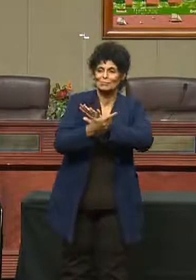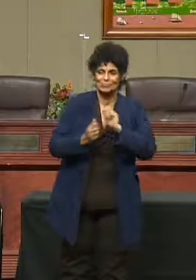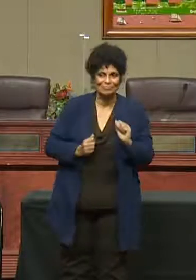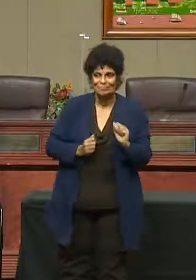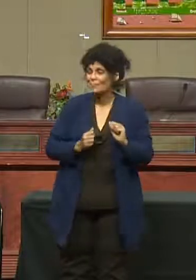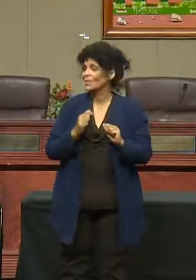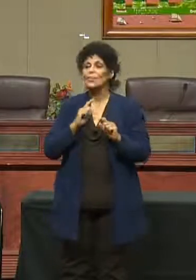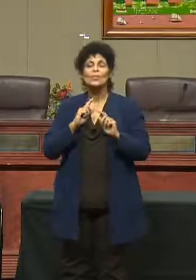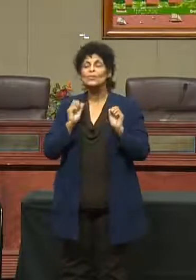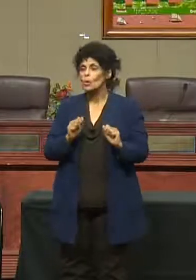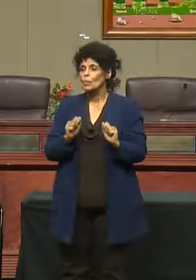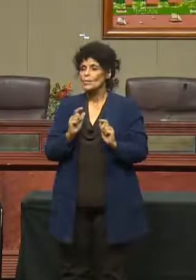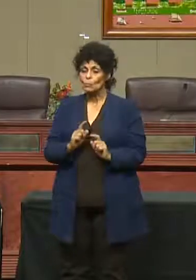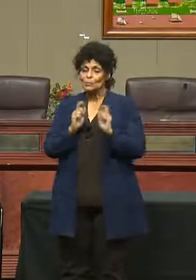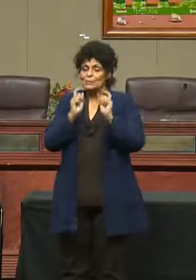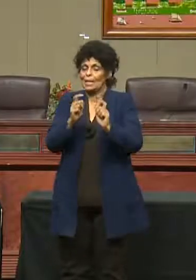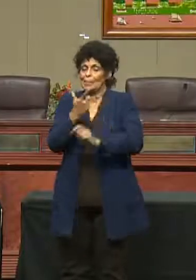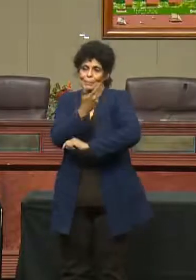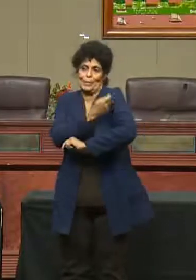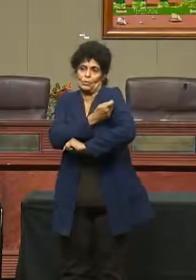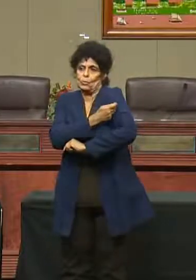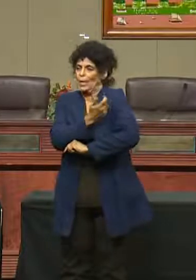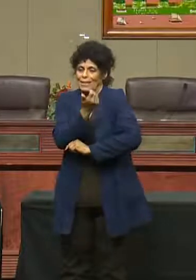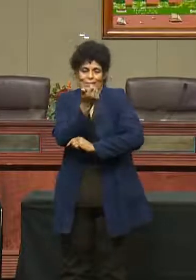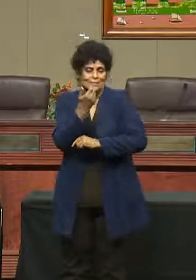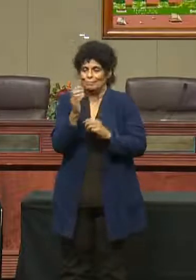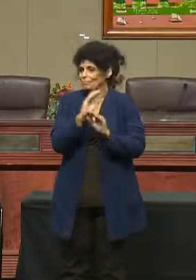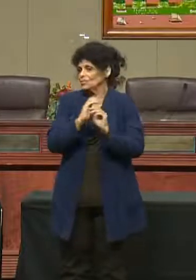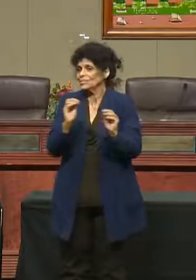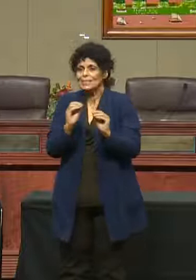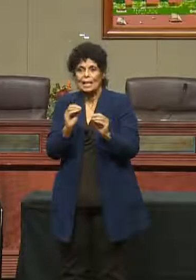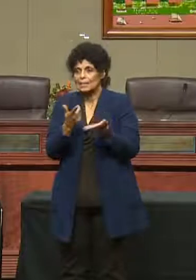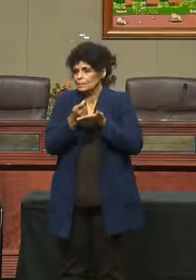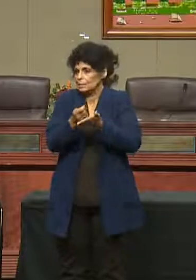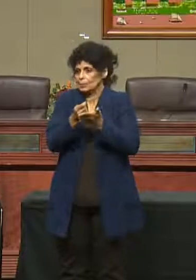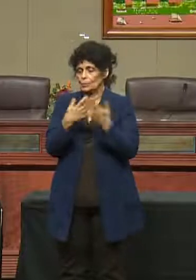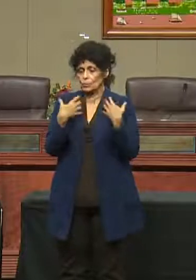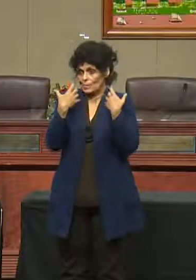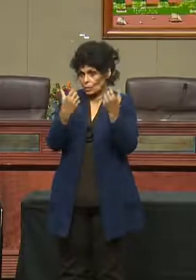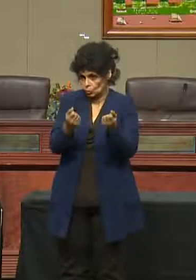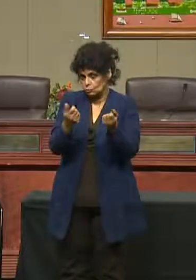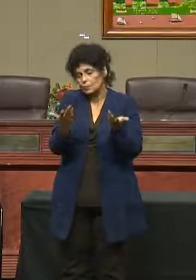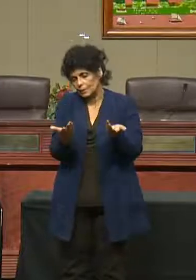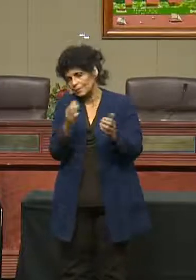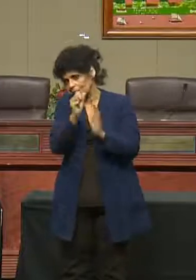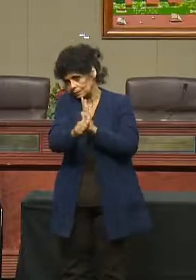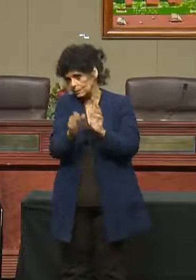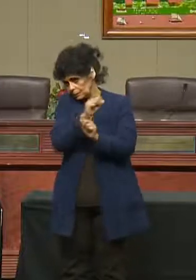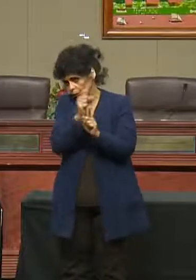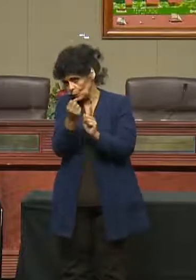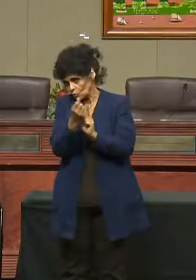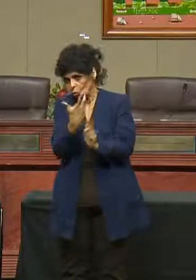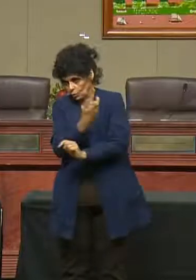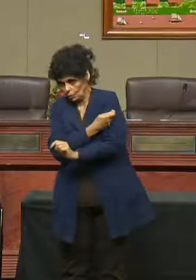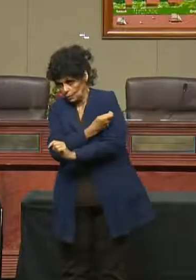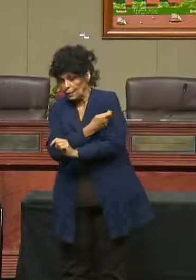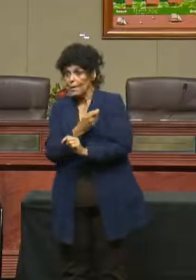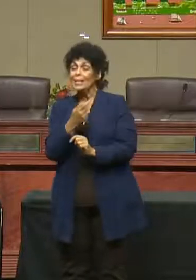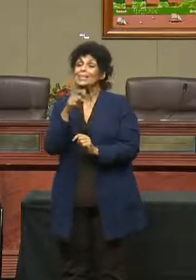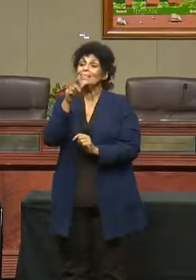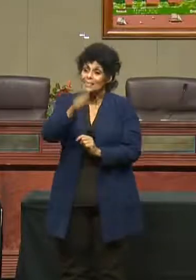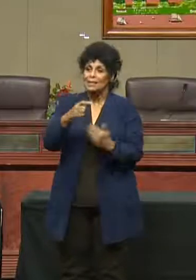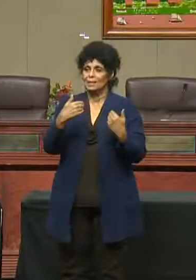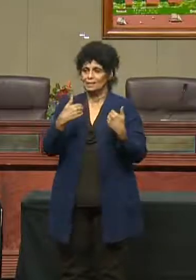una vacunación a ningún tratamiento de salud, pero en este caso vacunación, a ningún menor que no esté